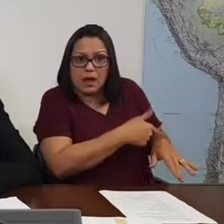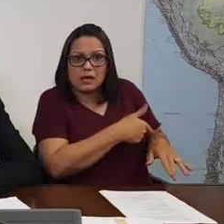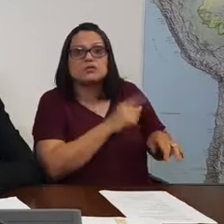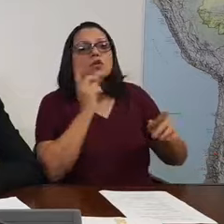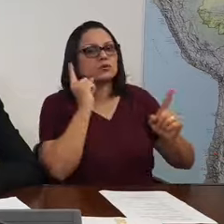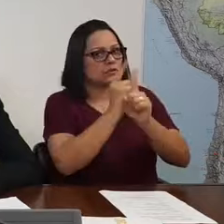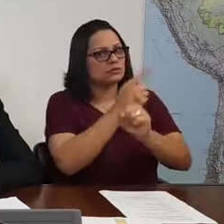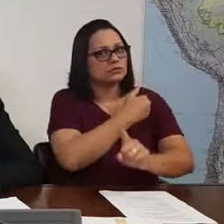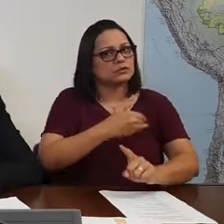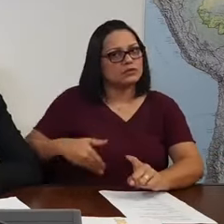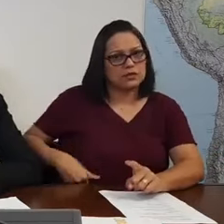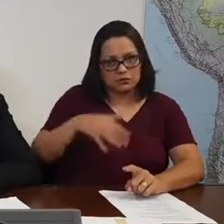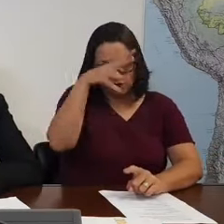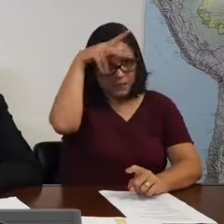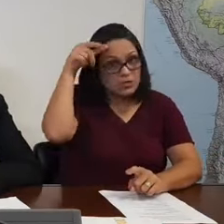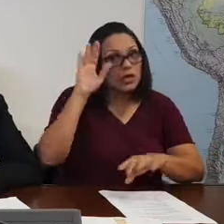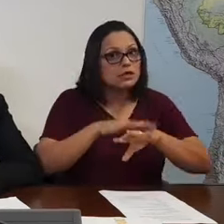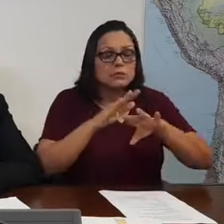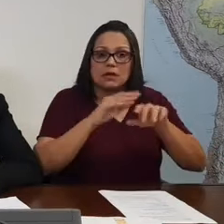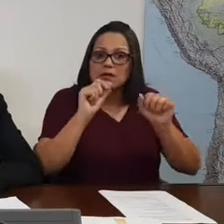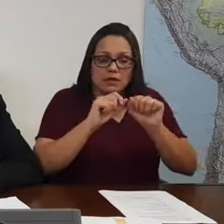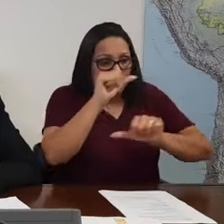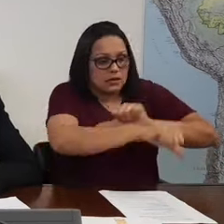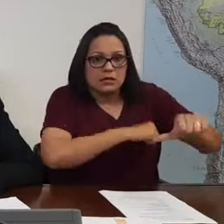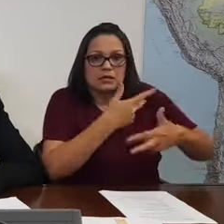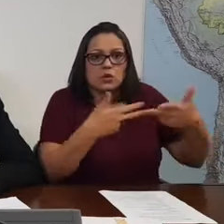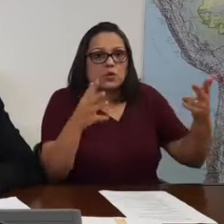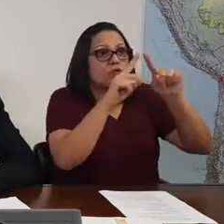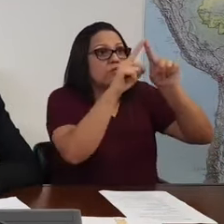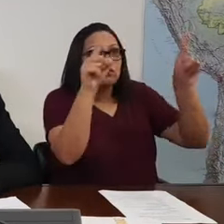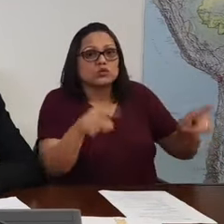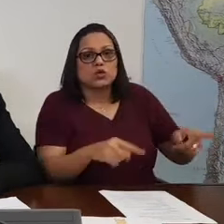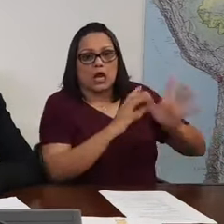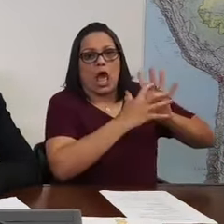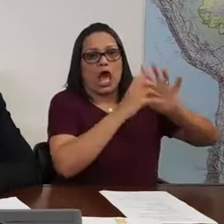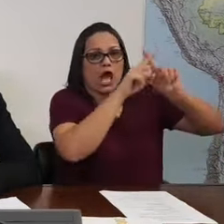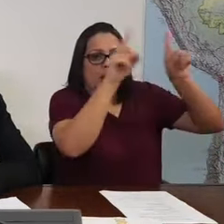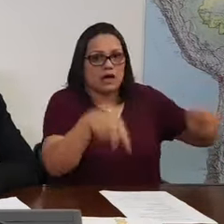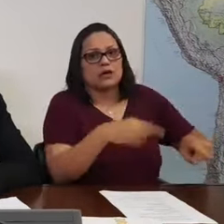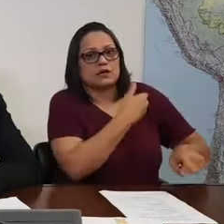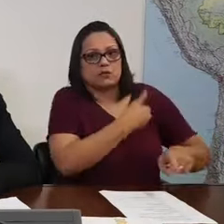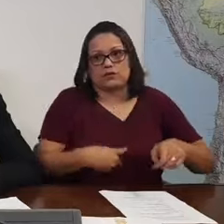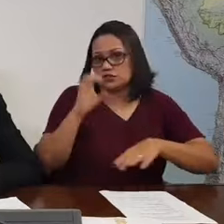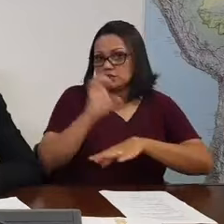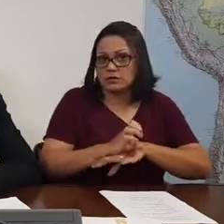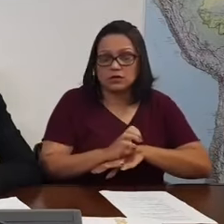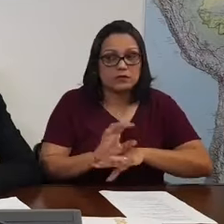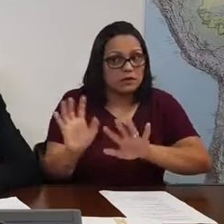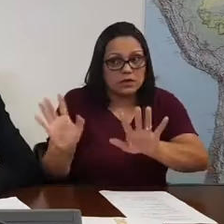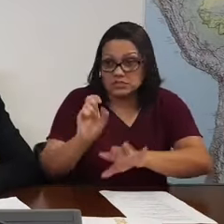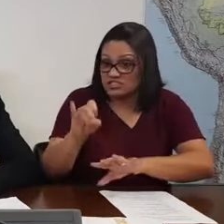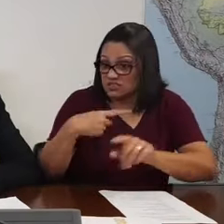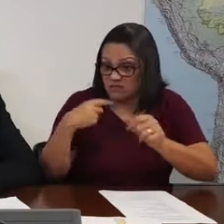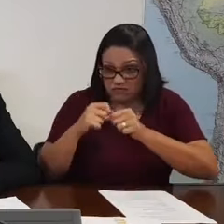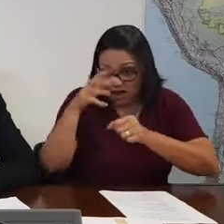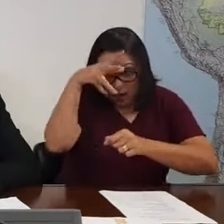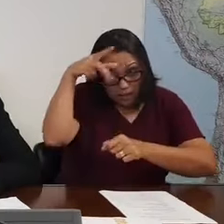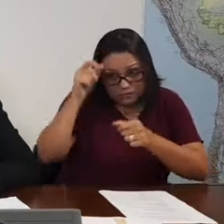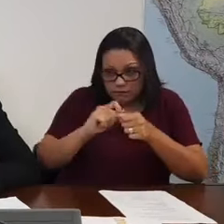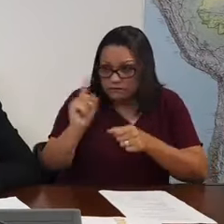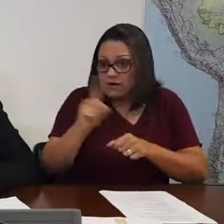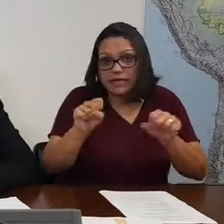também drásticas no tocante ao servidor público estadual. E ele falou a mesma coisa, se não fizer isso, o Estado quebra.